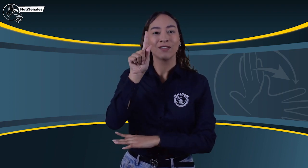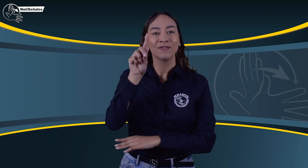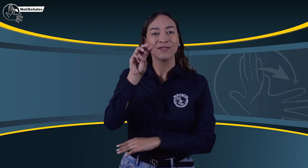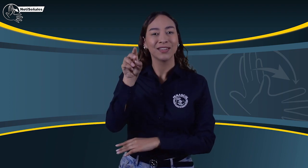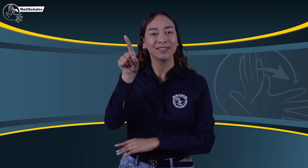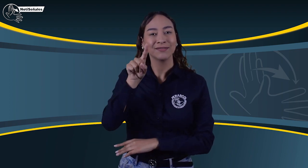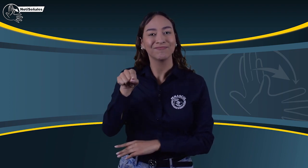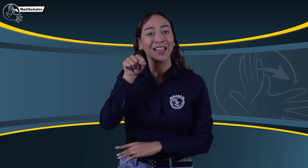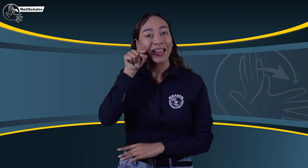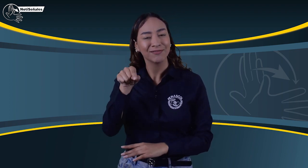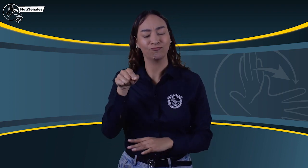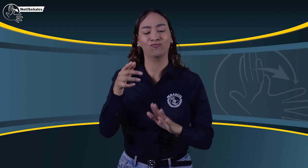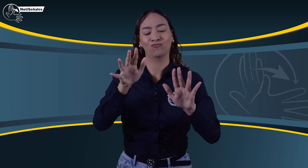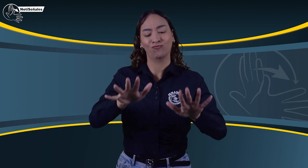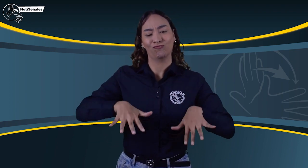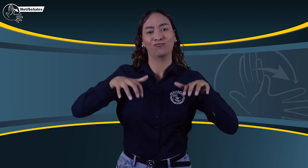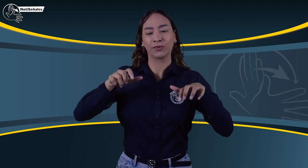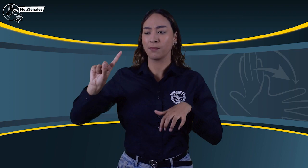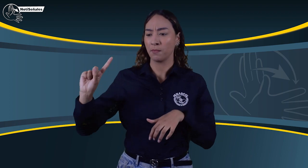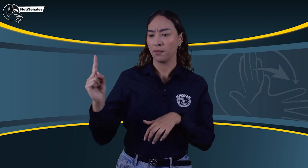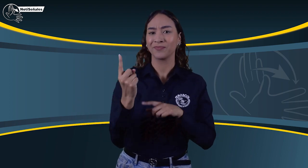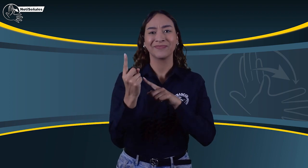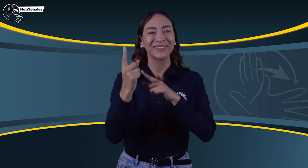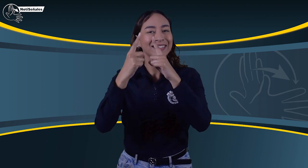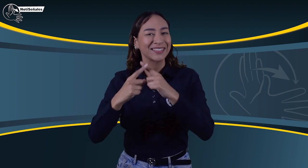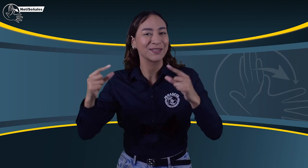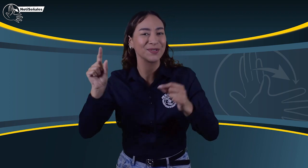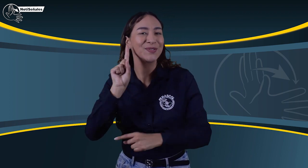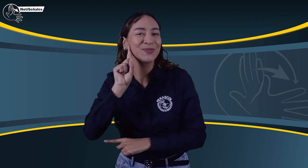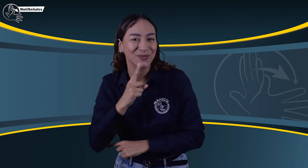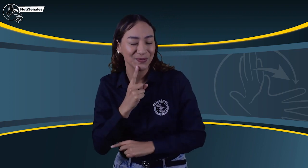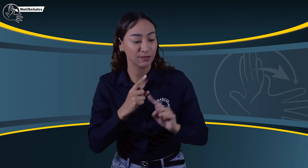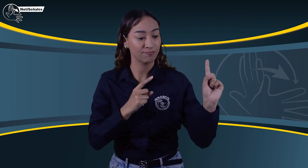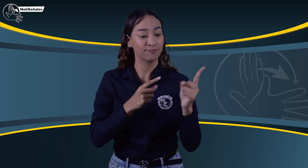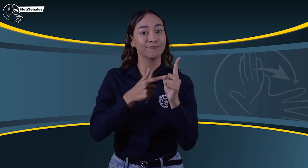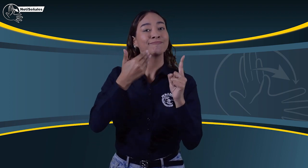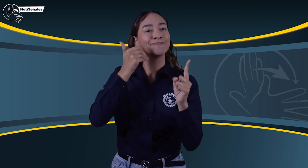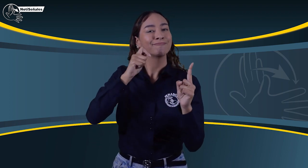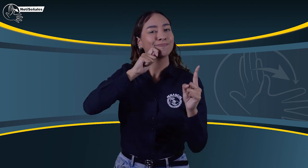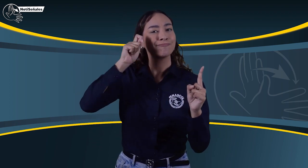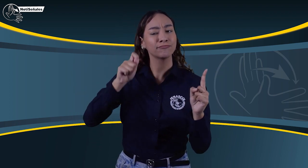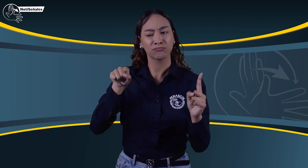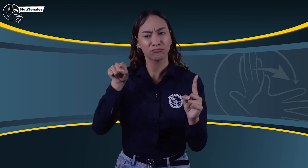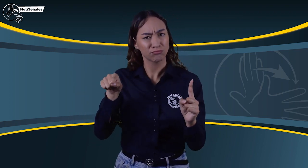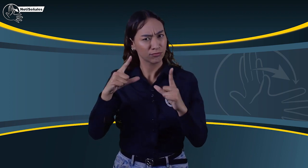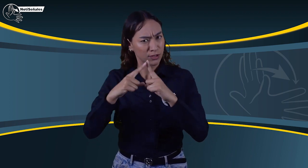además durante el congreso de la fms Japón realizó una donación